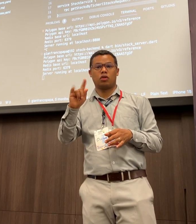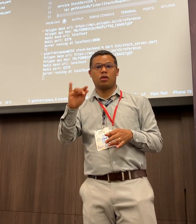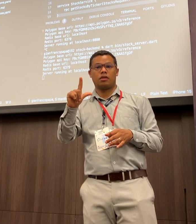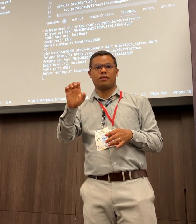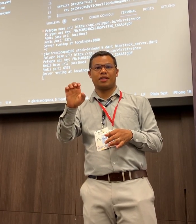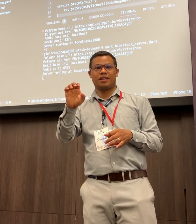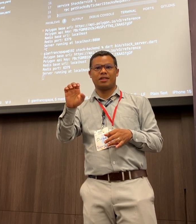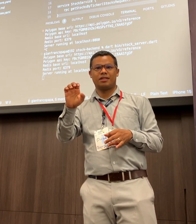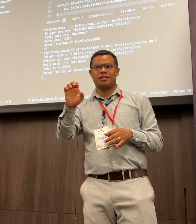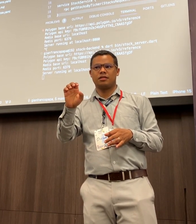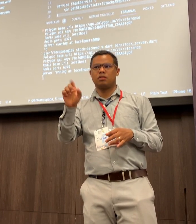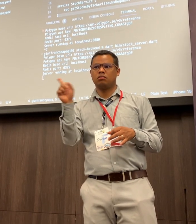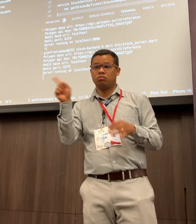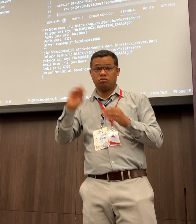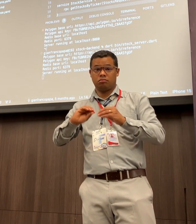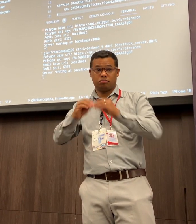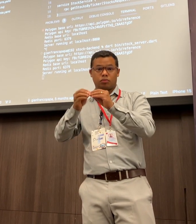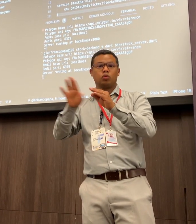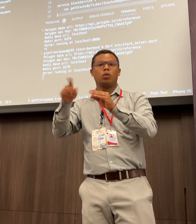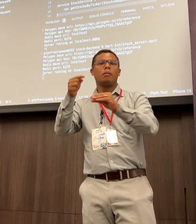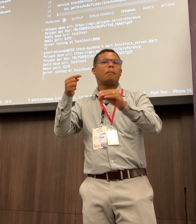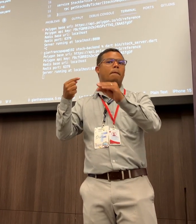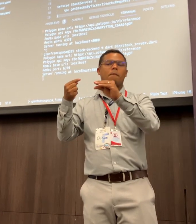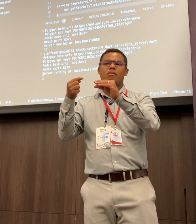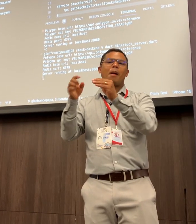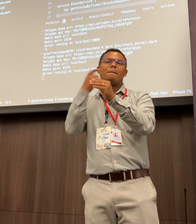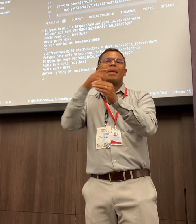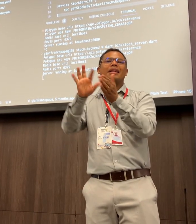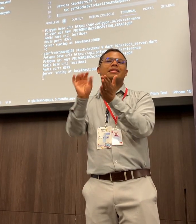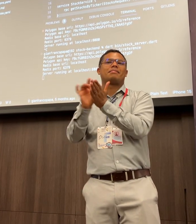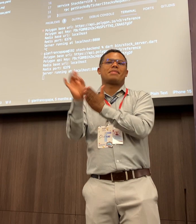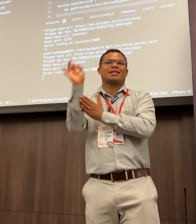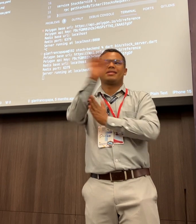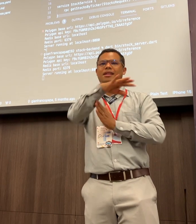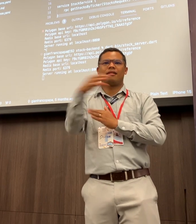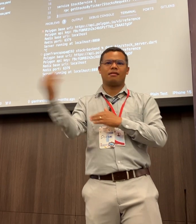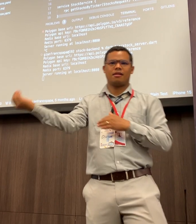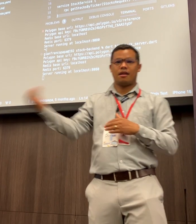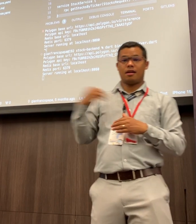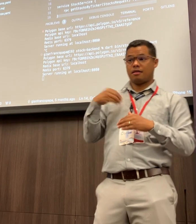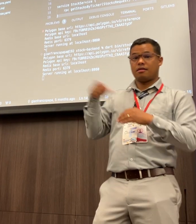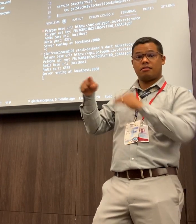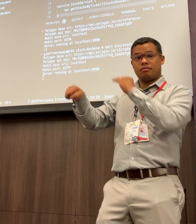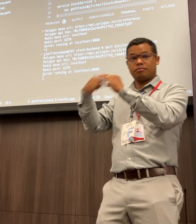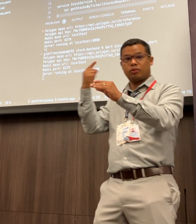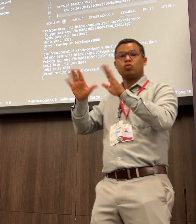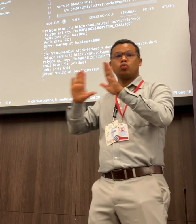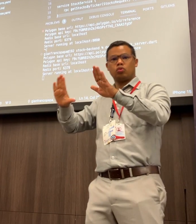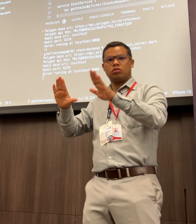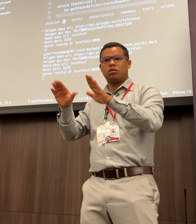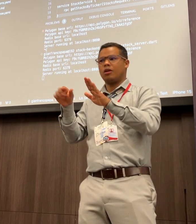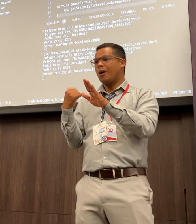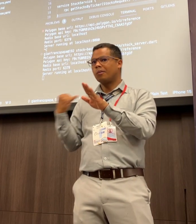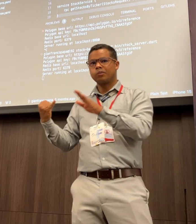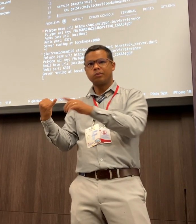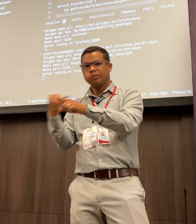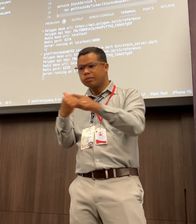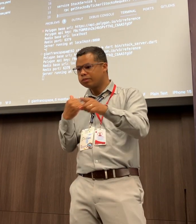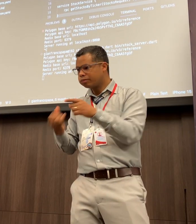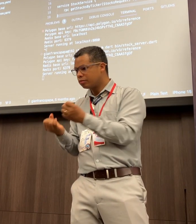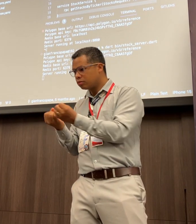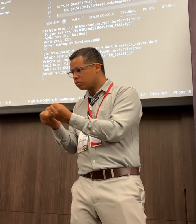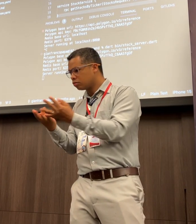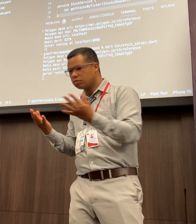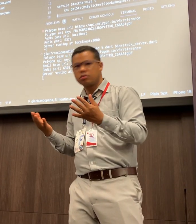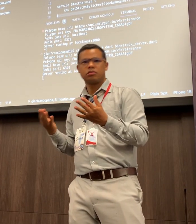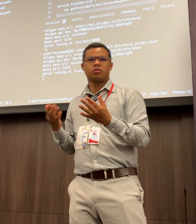slides, un mensaje, que en este caso sería nuestra definición de stock. En este caso tenemos lo que es